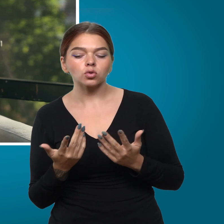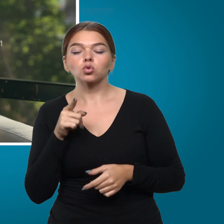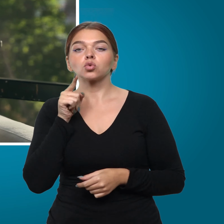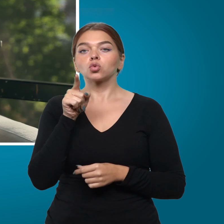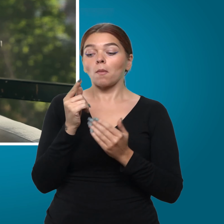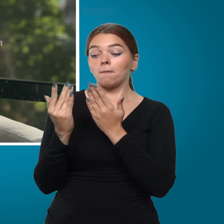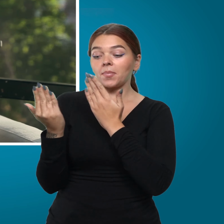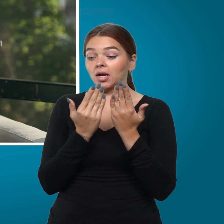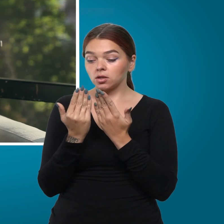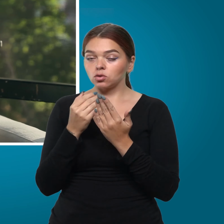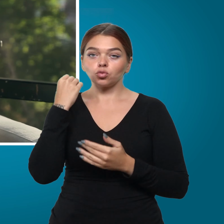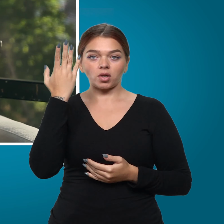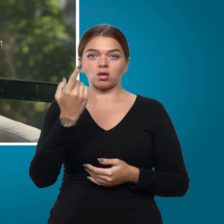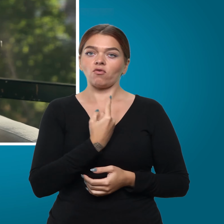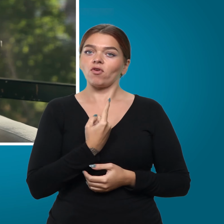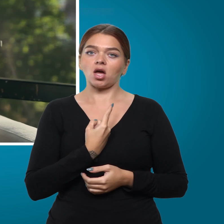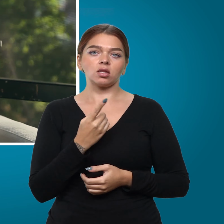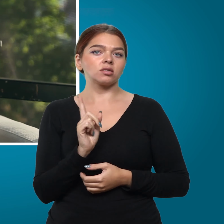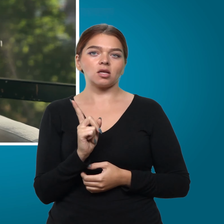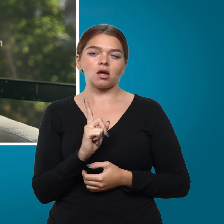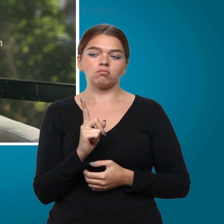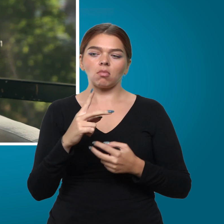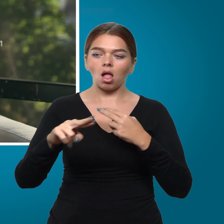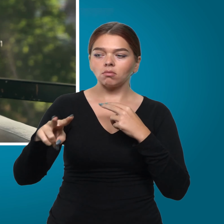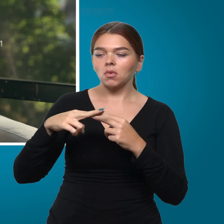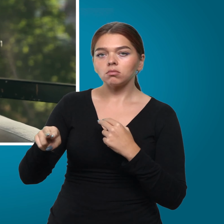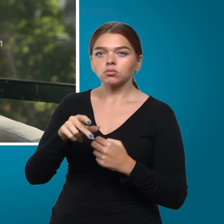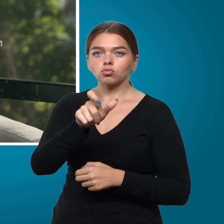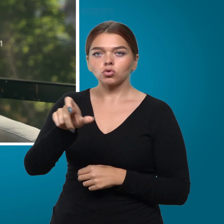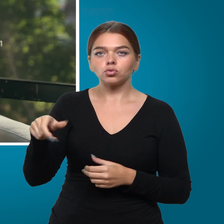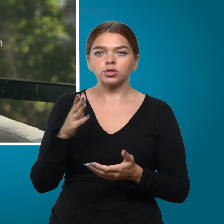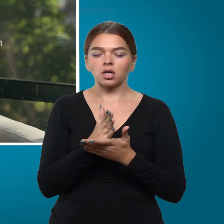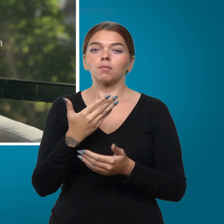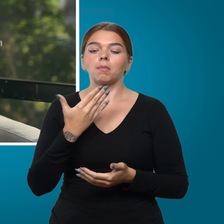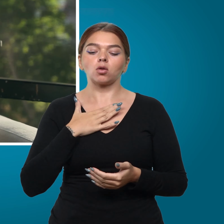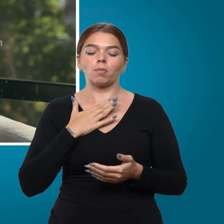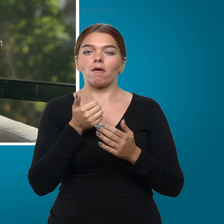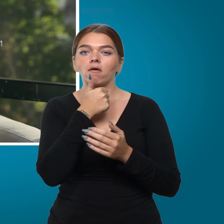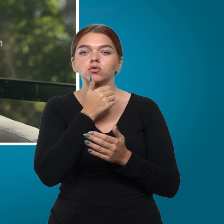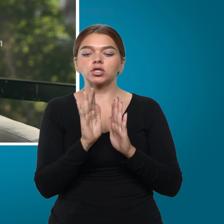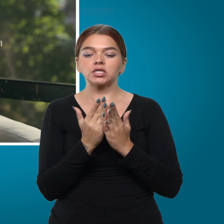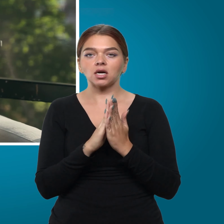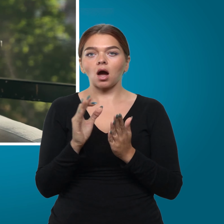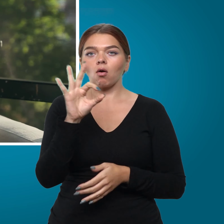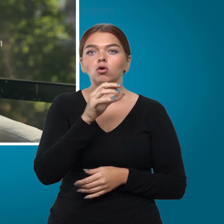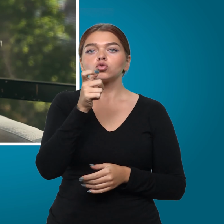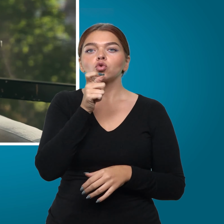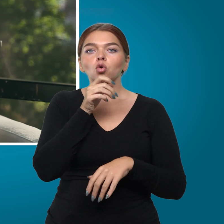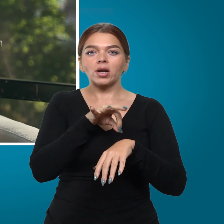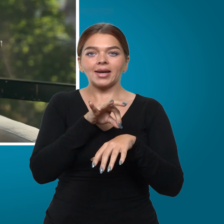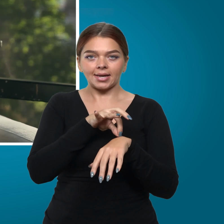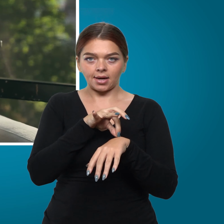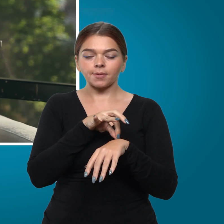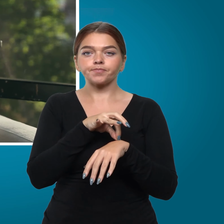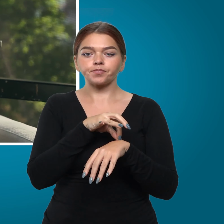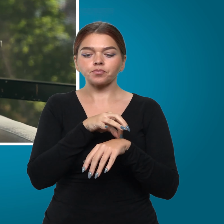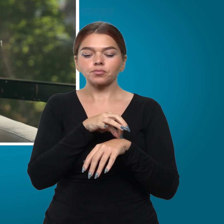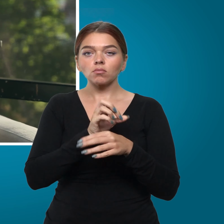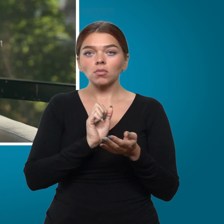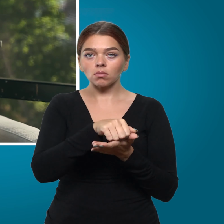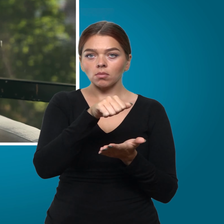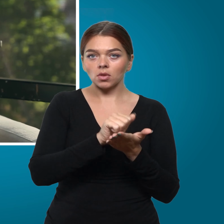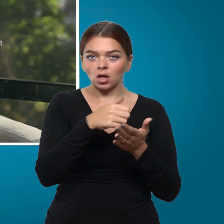per LinkedIn, kas yra LinkedIn, yra profesinis socialinis tinklas, kur žmonės dažniausiai darbo pasiūlymus siuntinėja, bet man parašė viena mergina iš